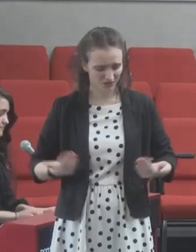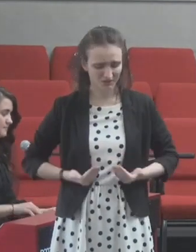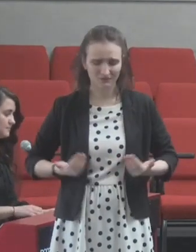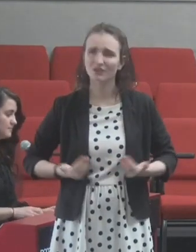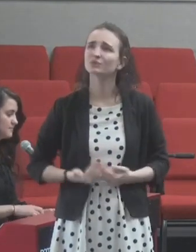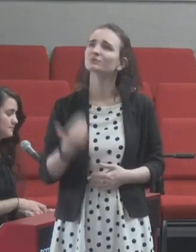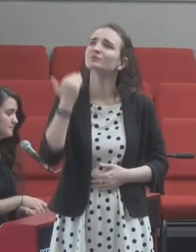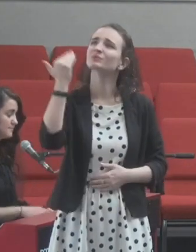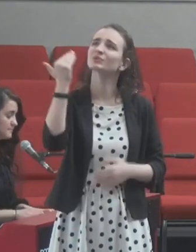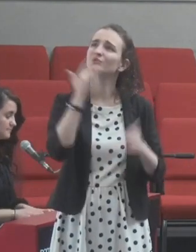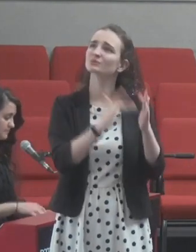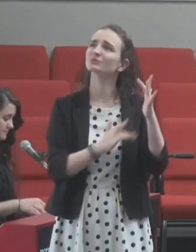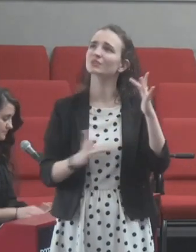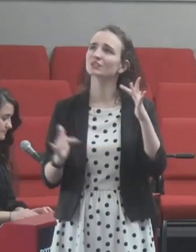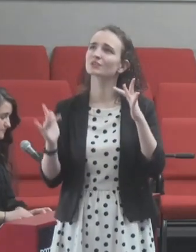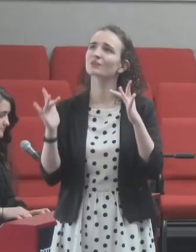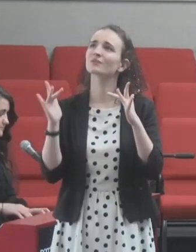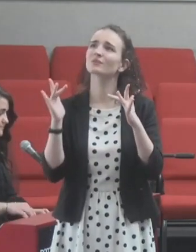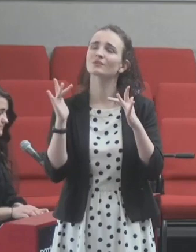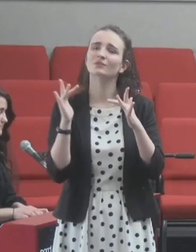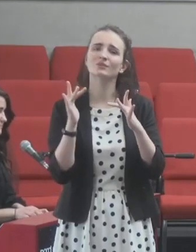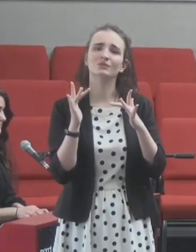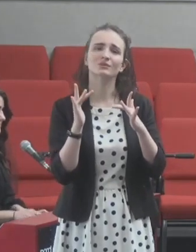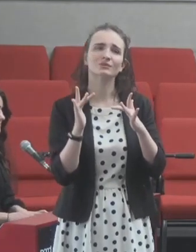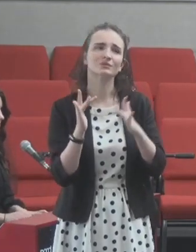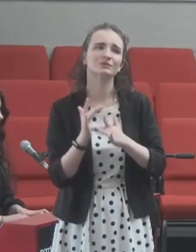за жизнь твою, Иисус